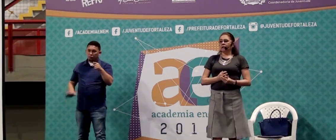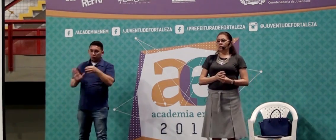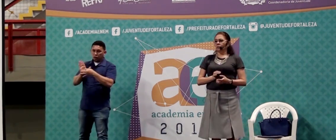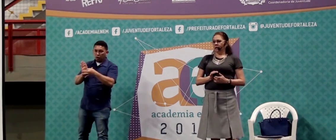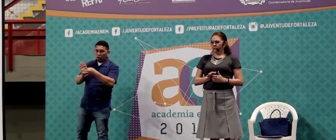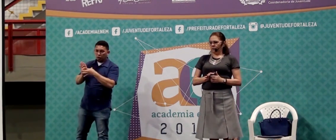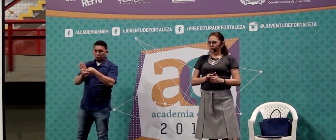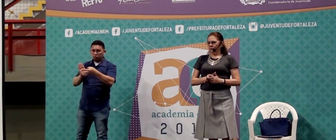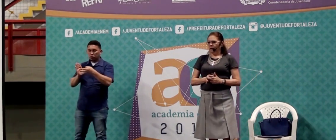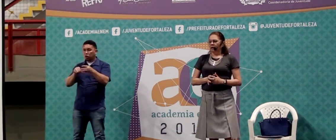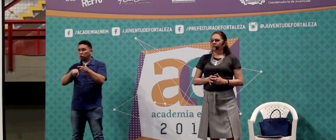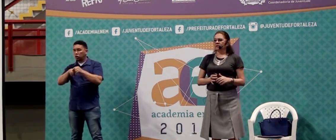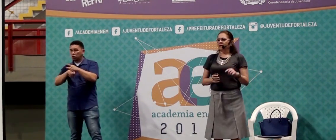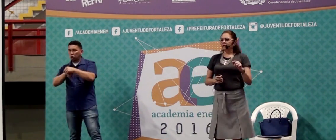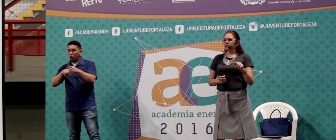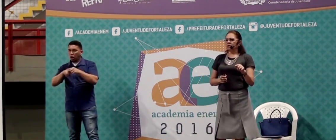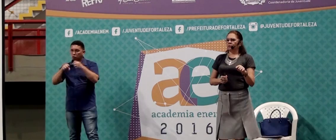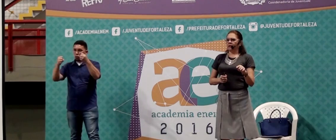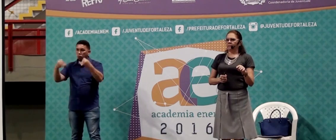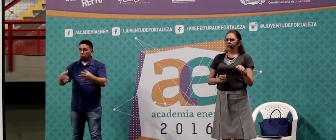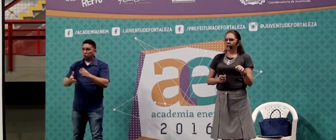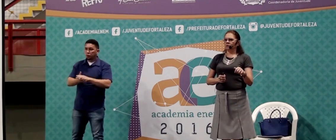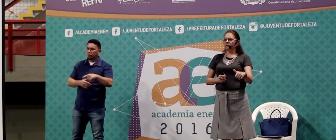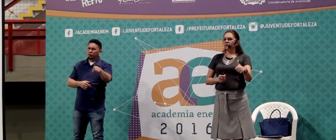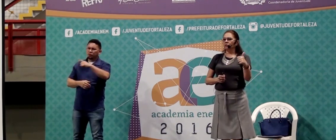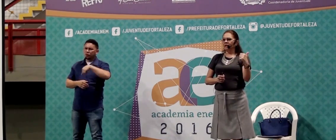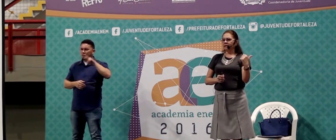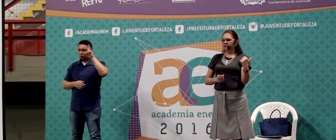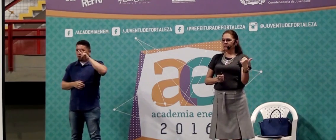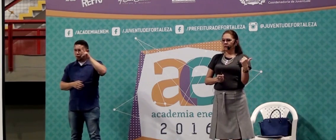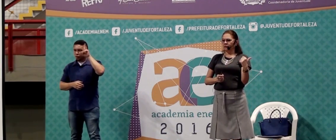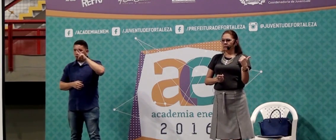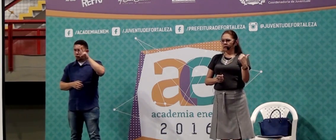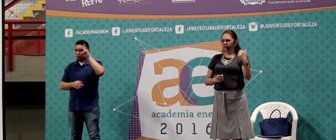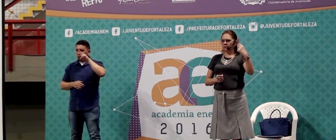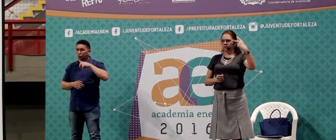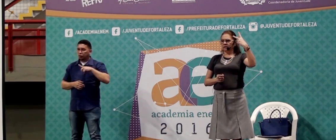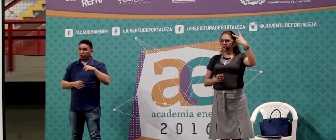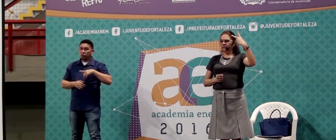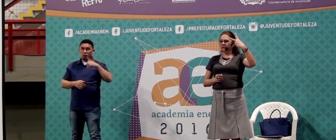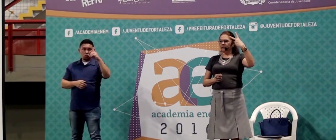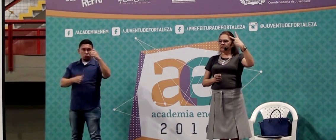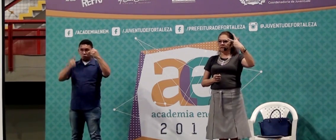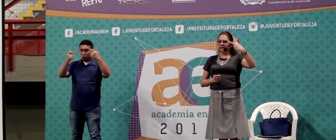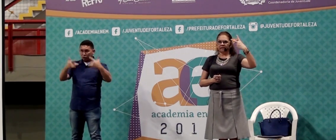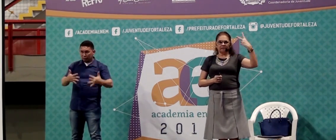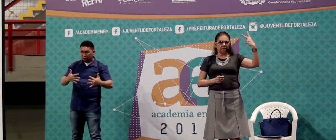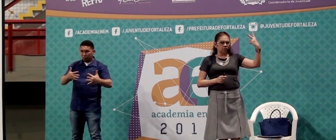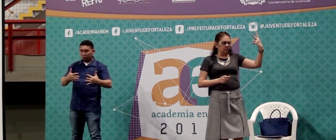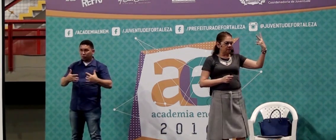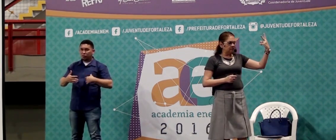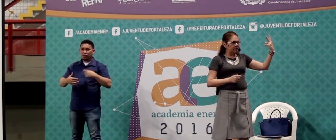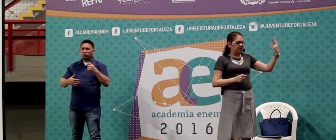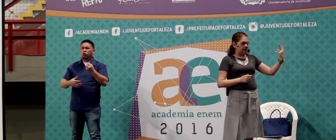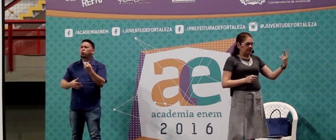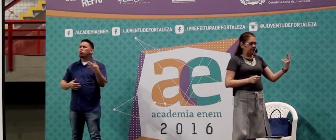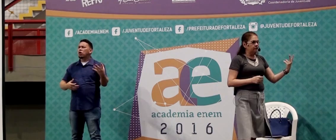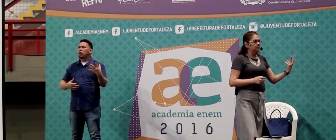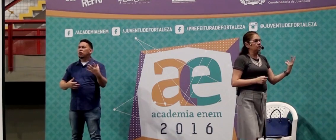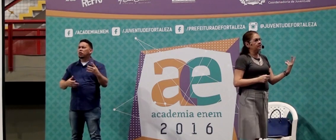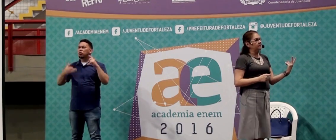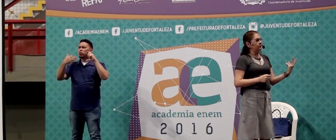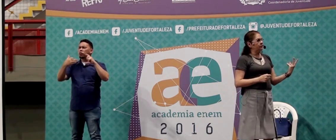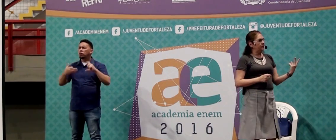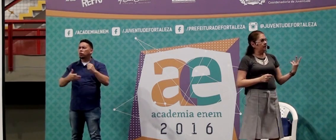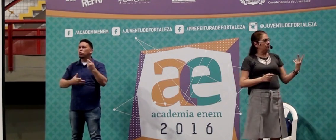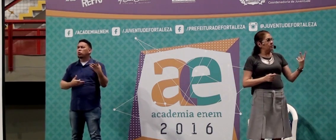Sugestões de argumento. Vocês estão lembrados que no desenvolvimento eu disse que vocês fizessem 2